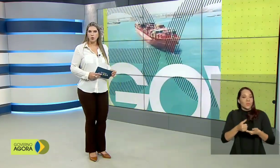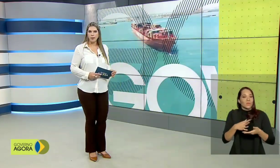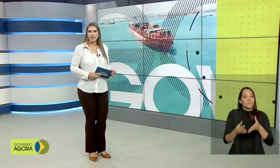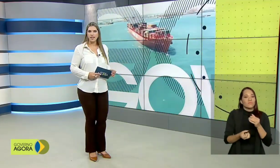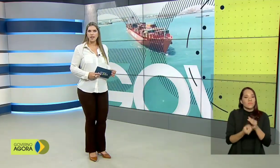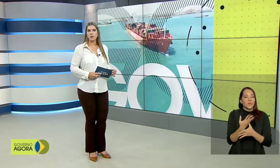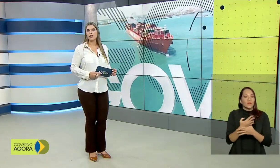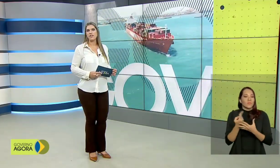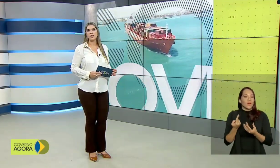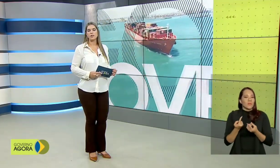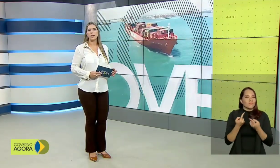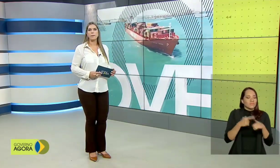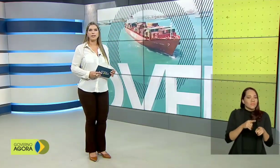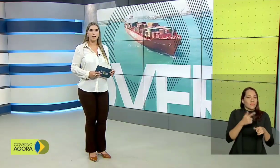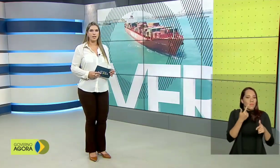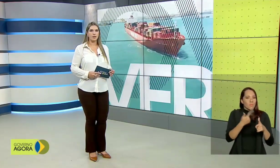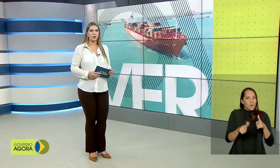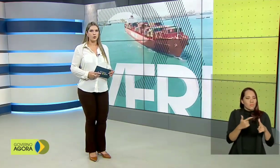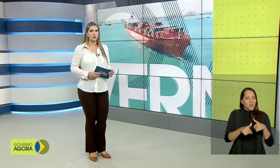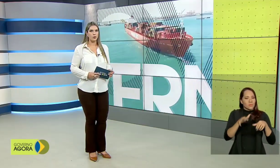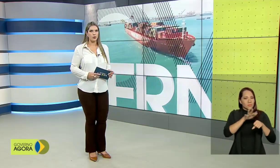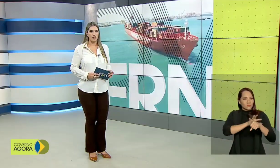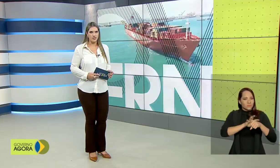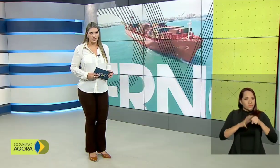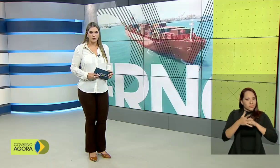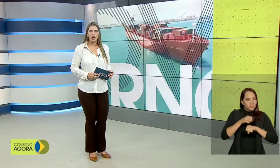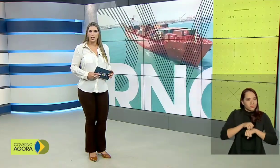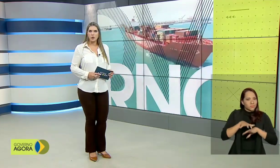de combater os efeitos da pandemia do novo